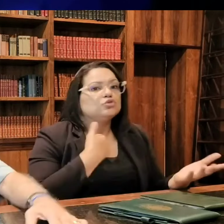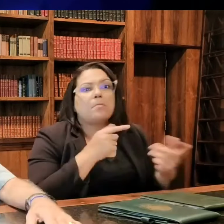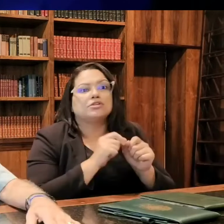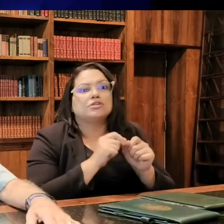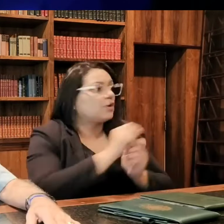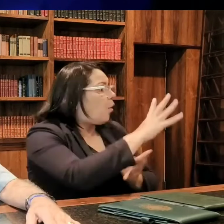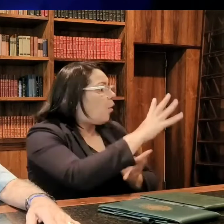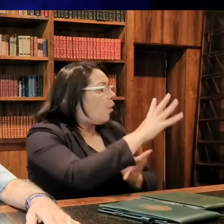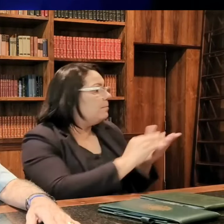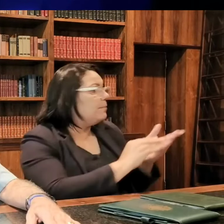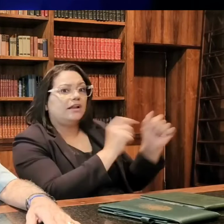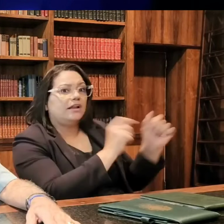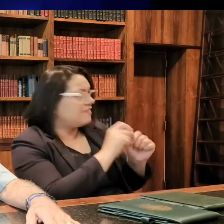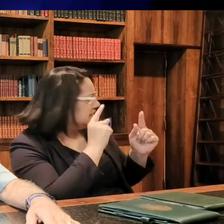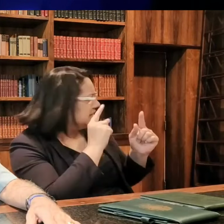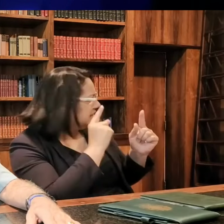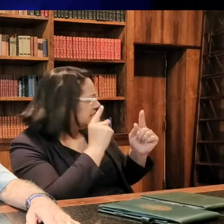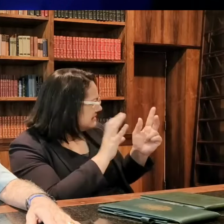sempre fez.